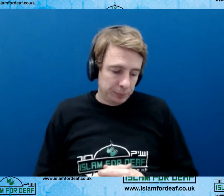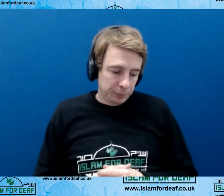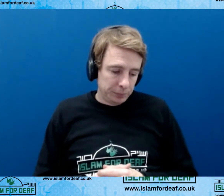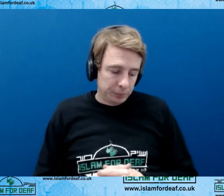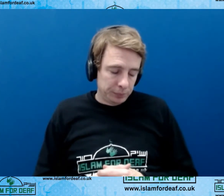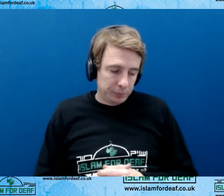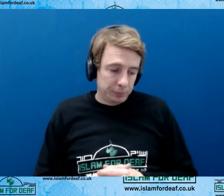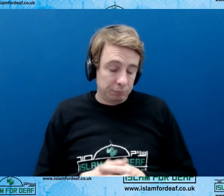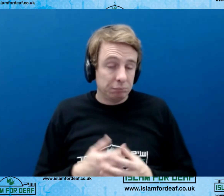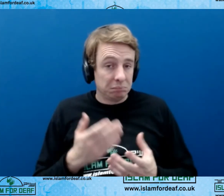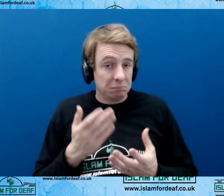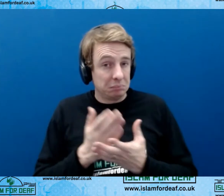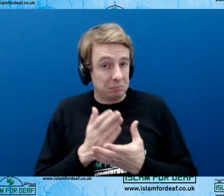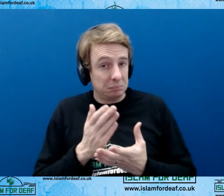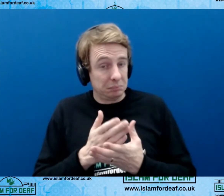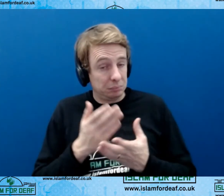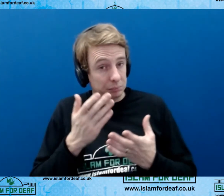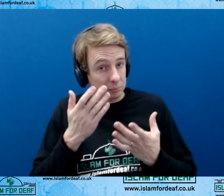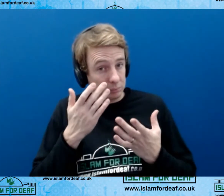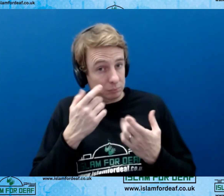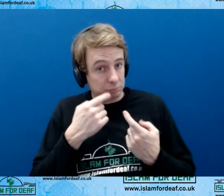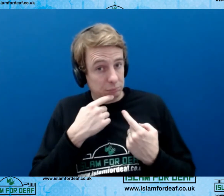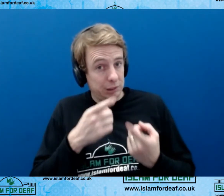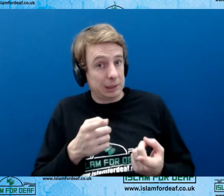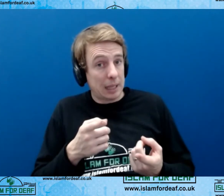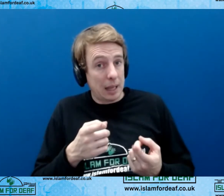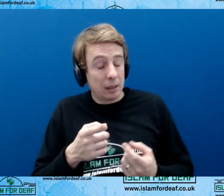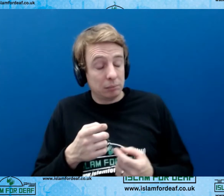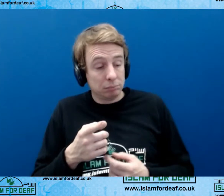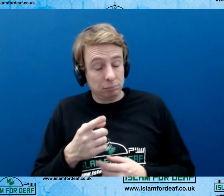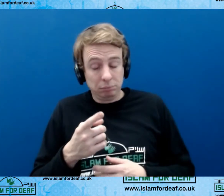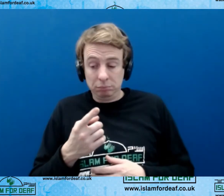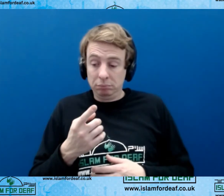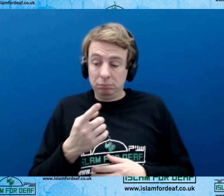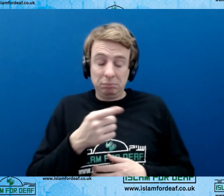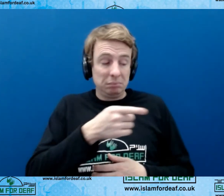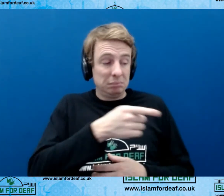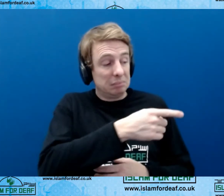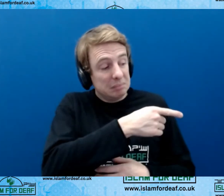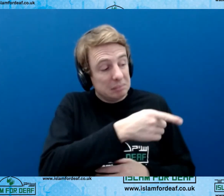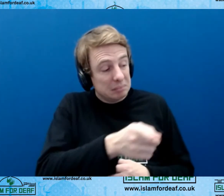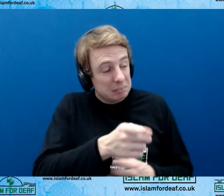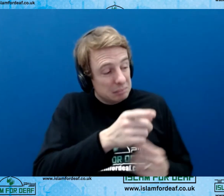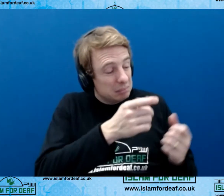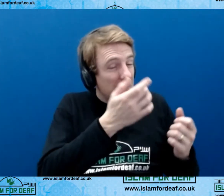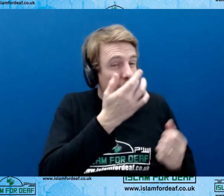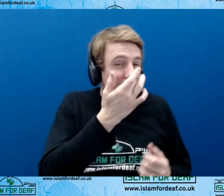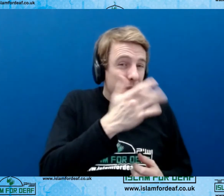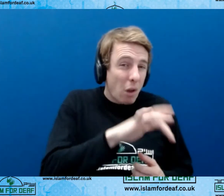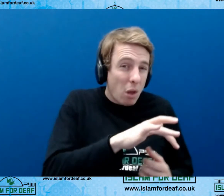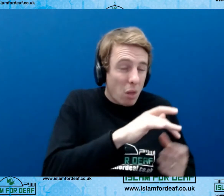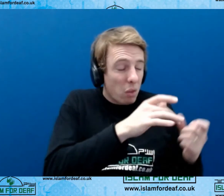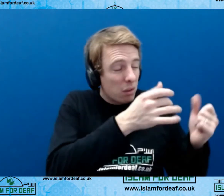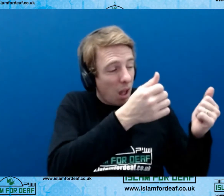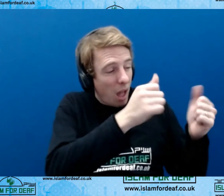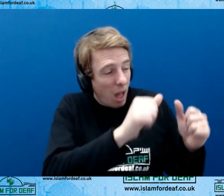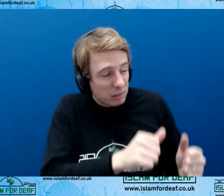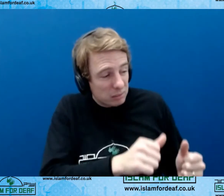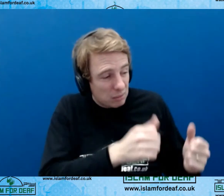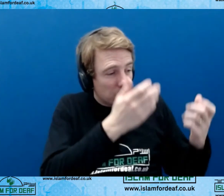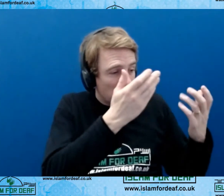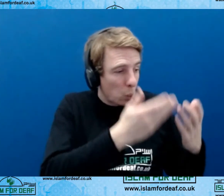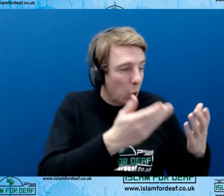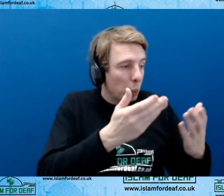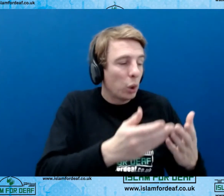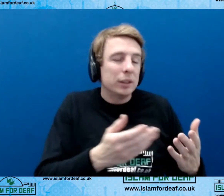separation between the individual and idols and such things. ولي دين